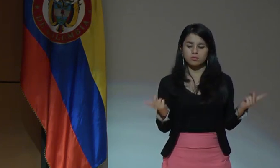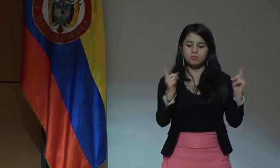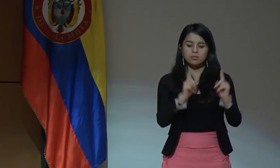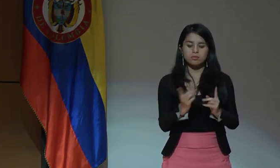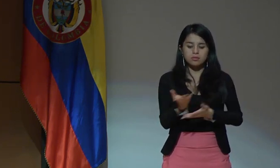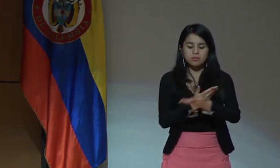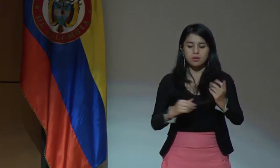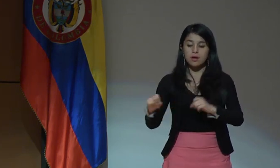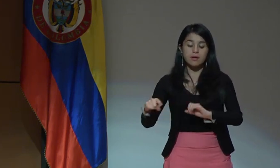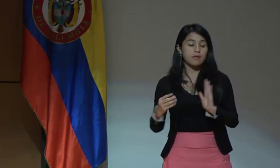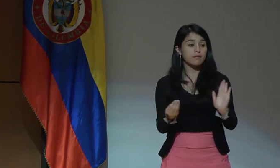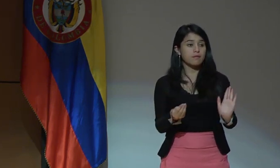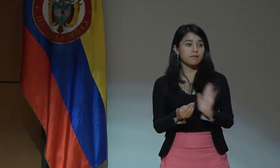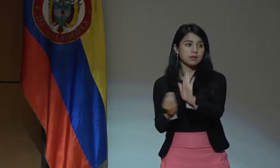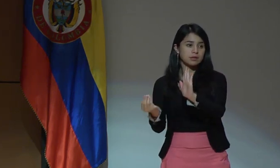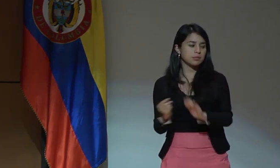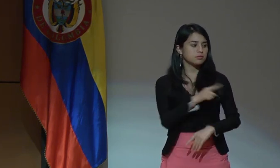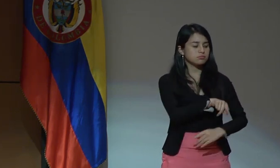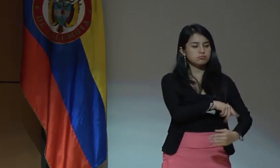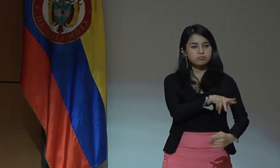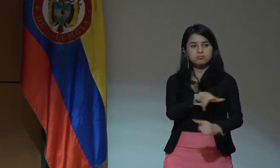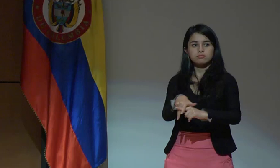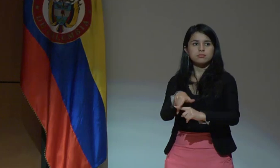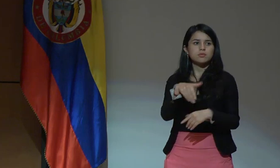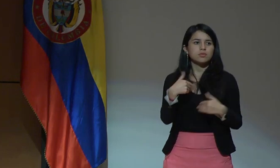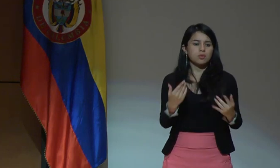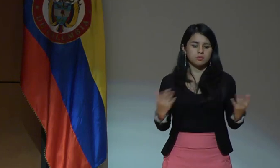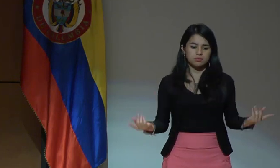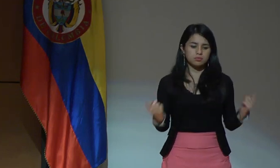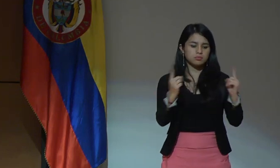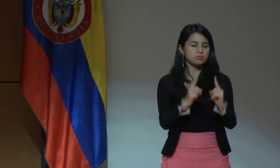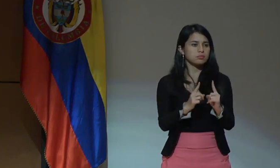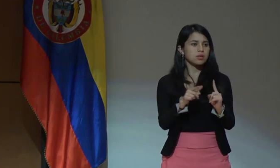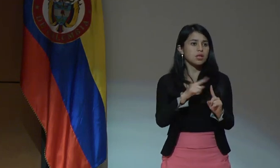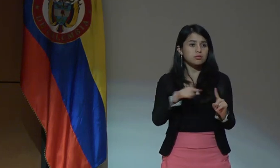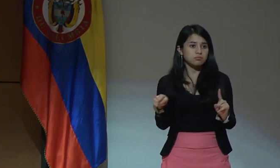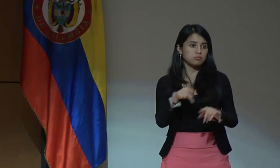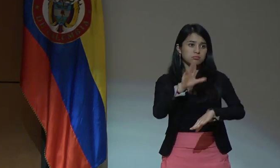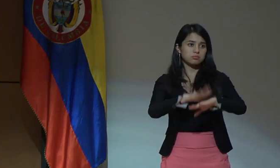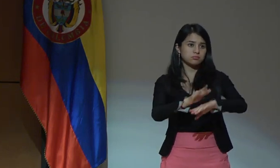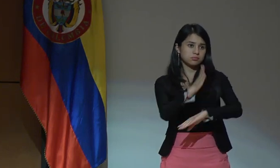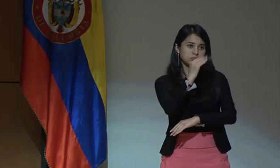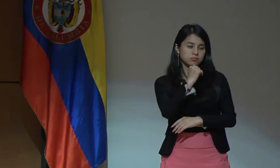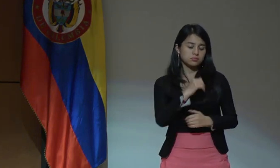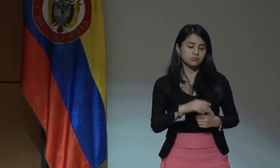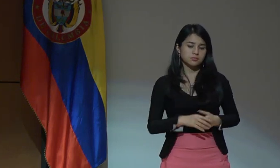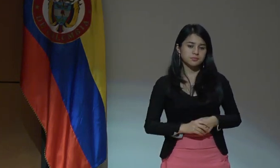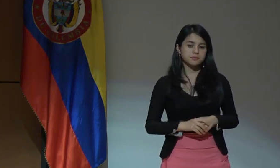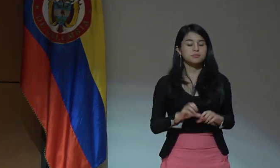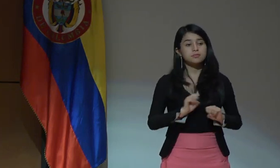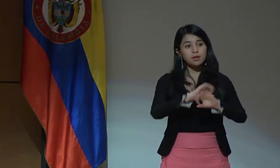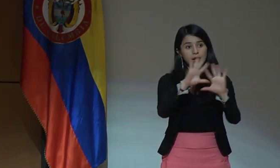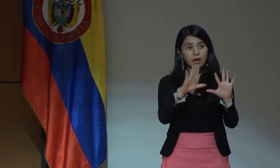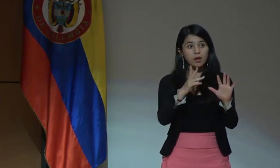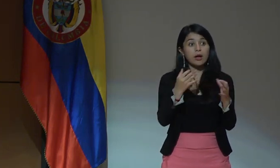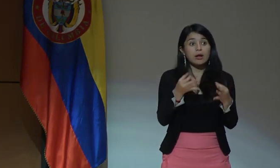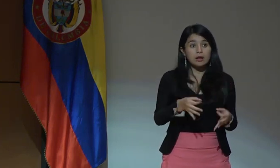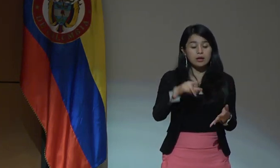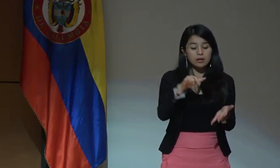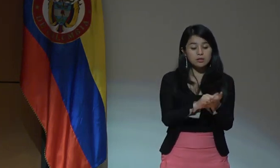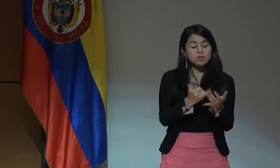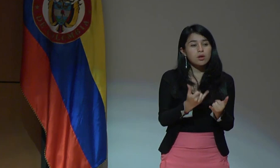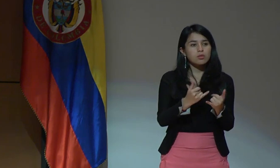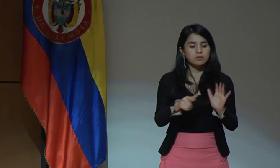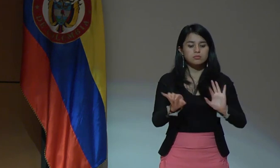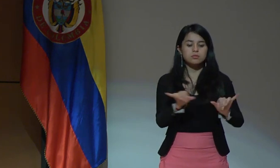hijos de víctimas con hijos de victimarios y que ni uno ni otro son culpables? Bueno, esa es apenas una